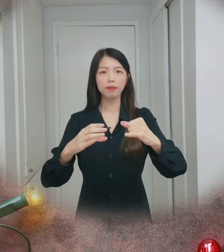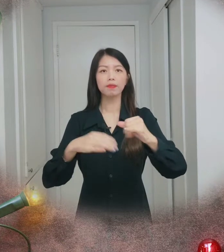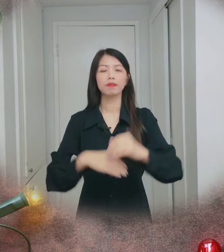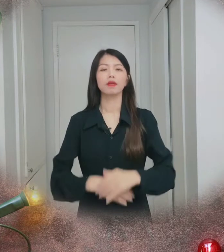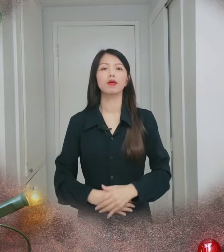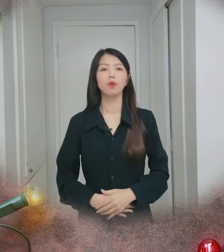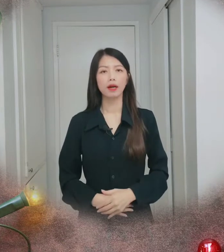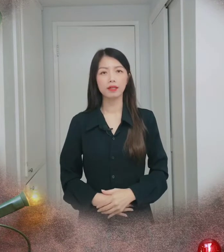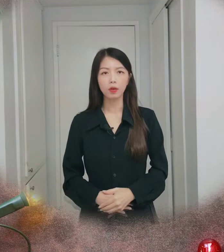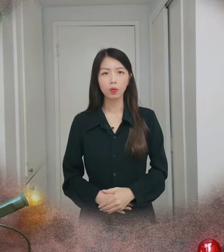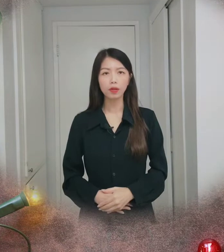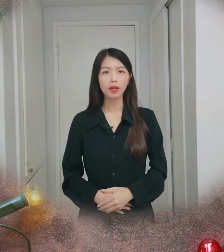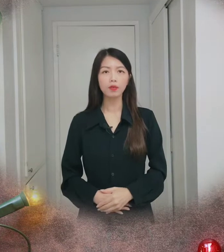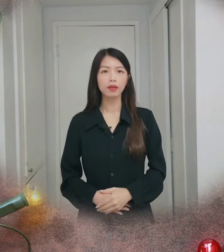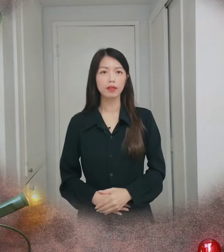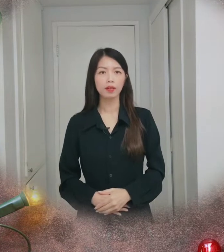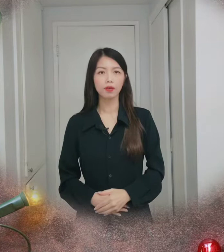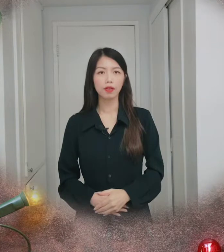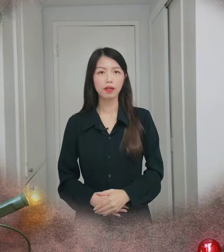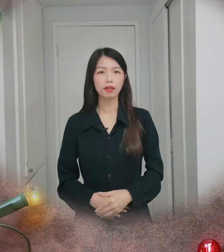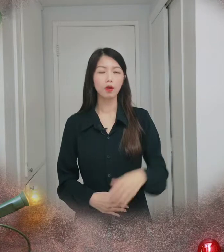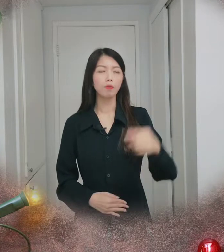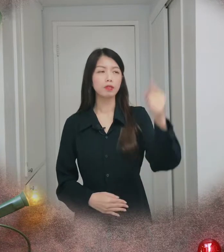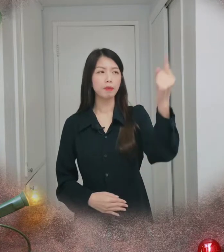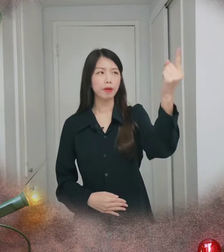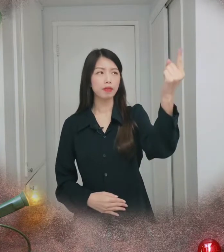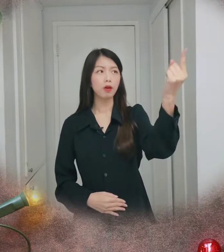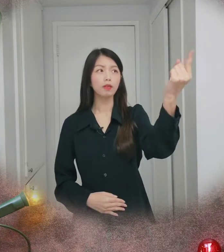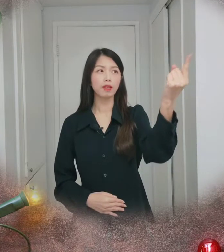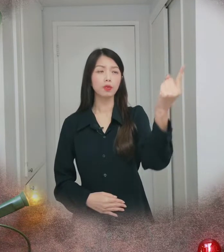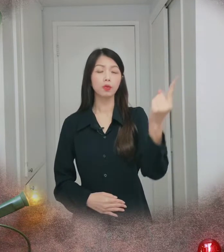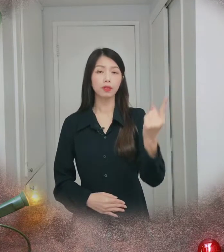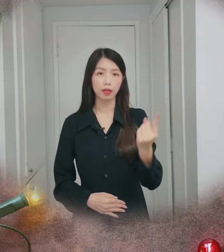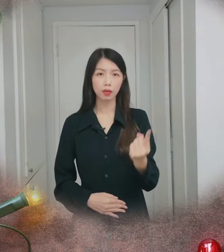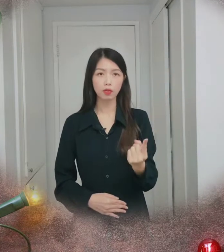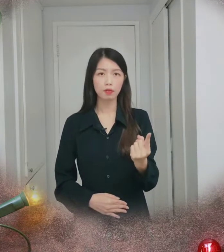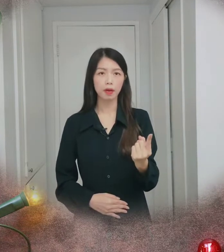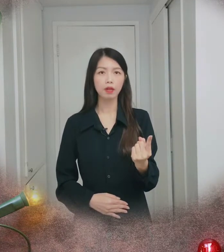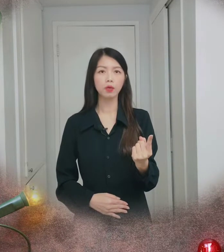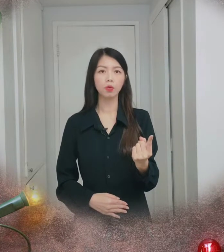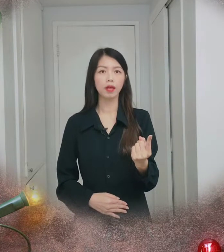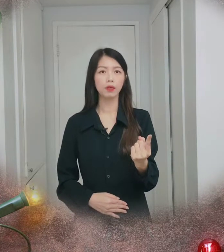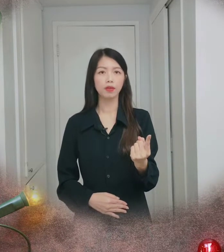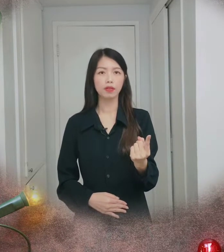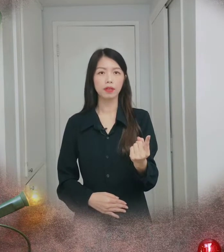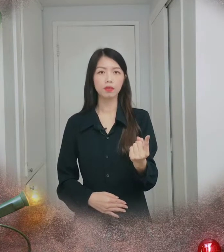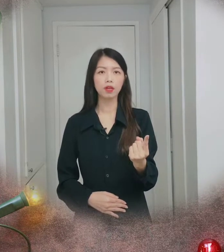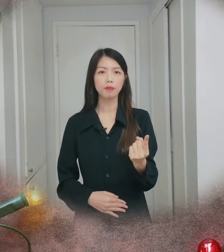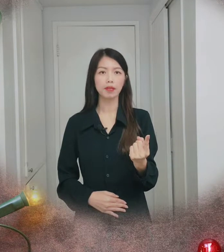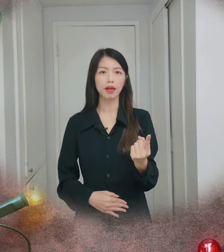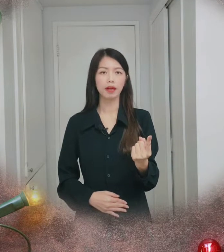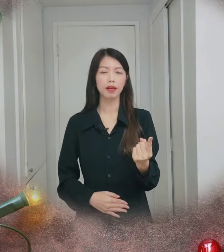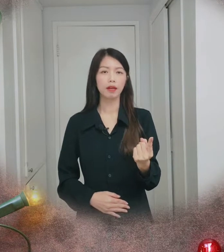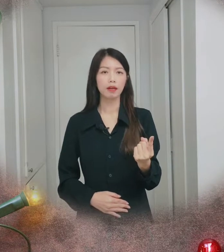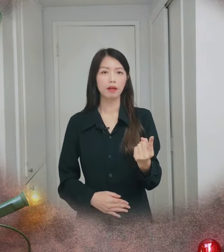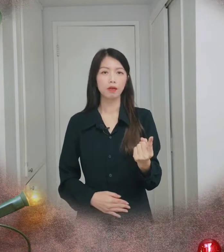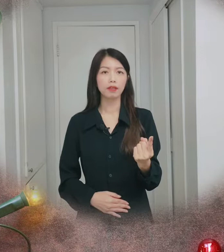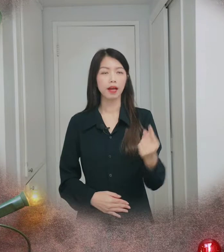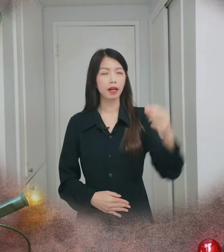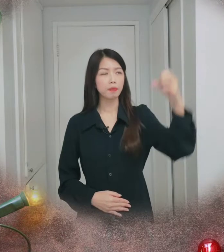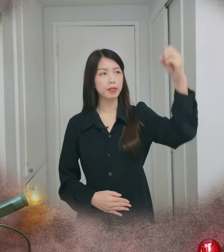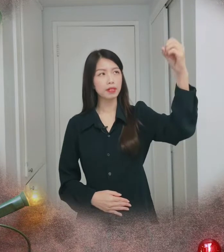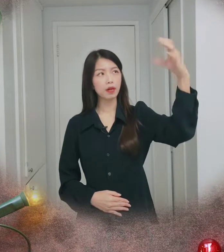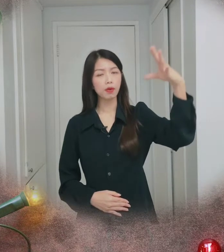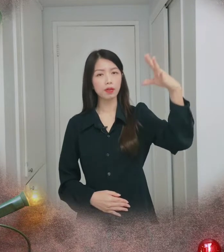세상에 와서. 오다라고 한 뜻의 수어는 검지만 펴서 내 쪽으로 당겨주시면 오다라고 한 뜻의 수어입니다.